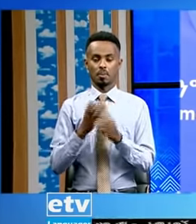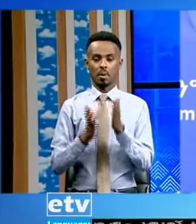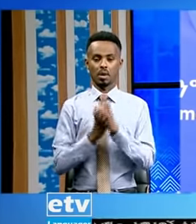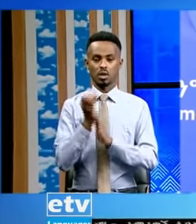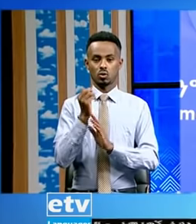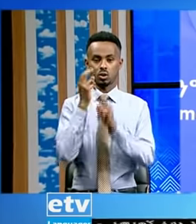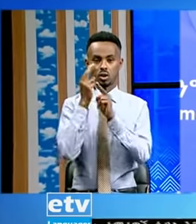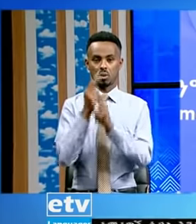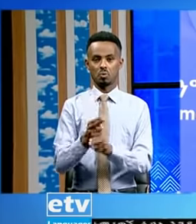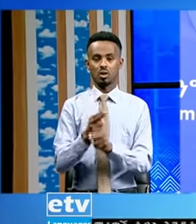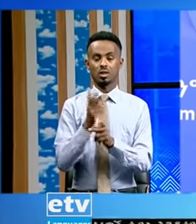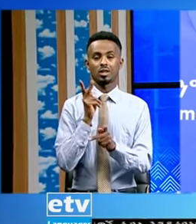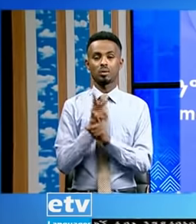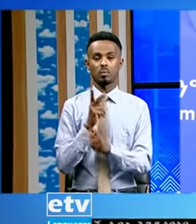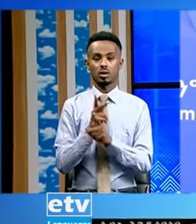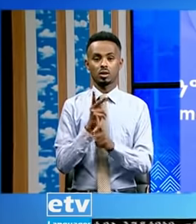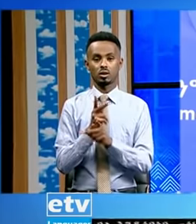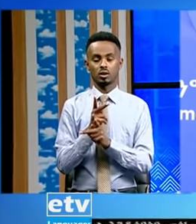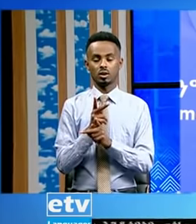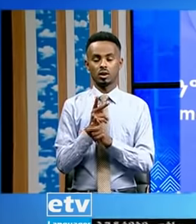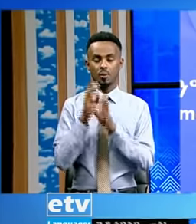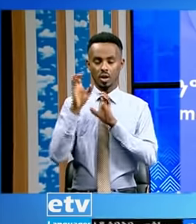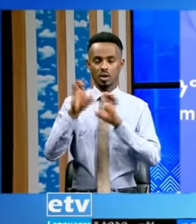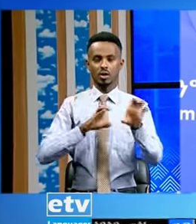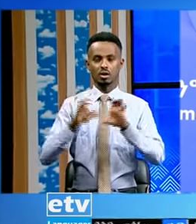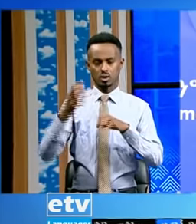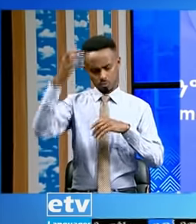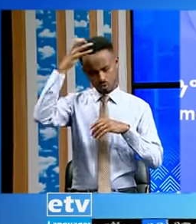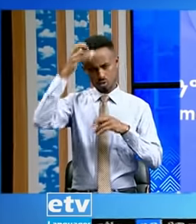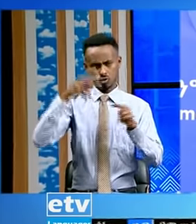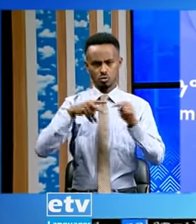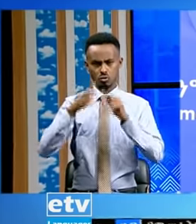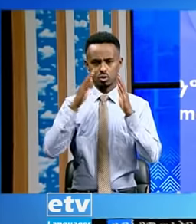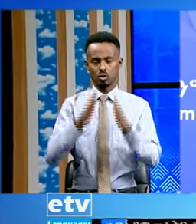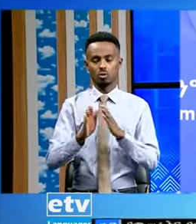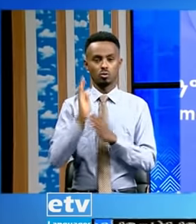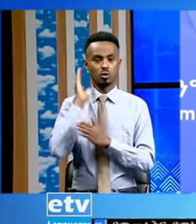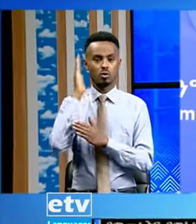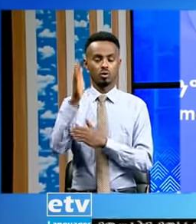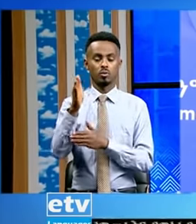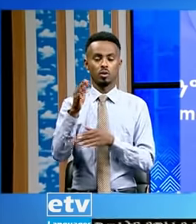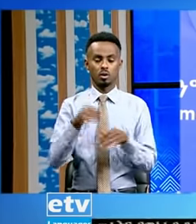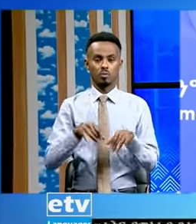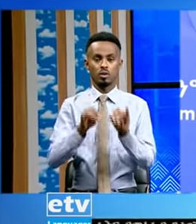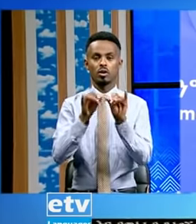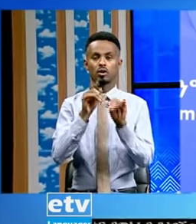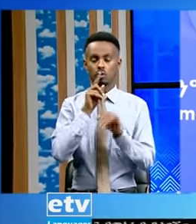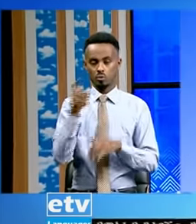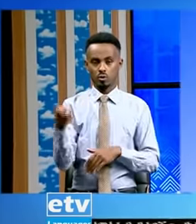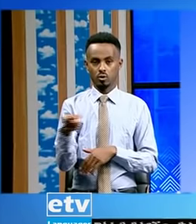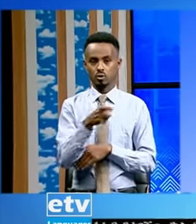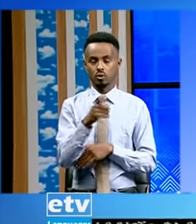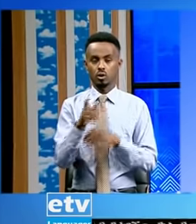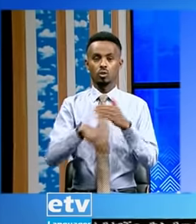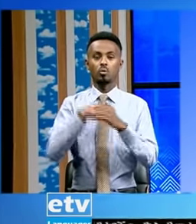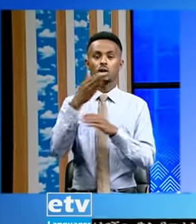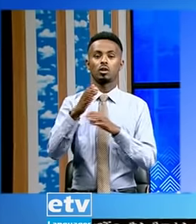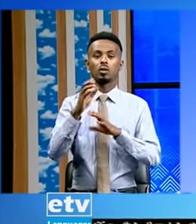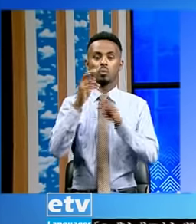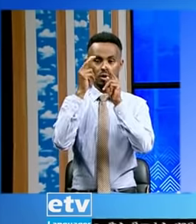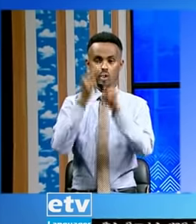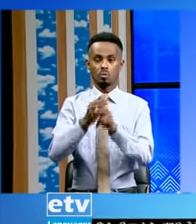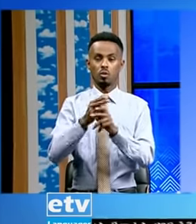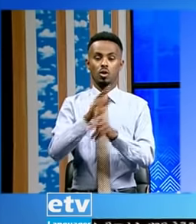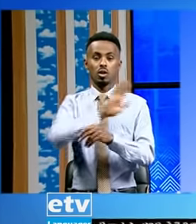መብታቸው እንዲከበር እንዲጠበቅ ለማድረግ መንግስት ቁርጠኝነቱን ወደፊትም የሚቀጥል ነው የሚሆነው። በቀጣይ